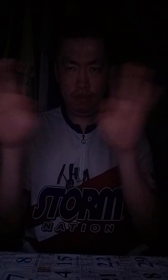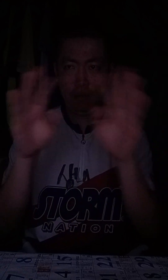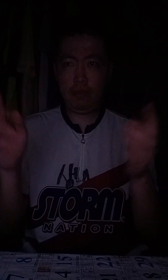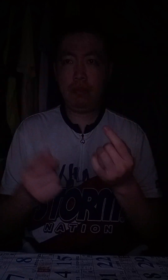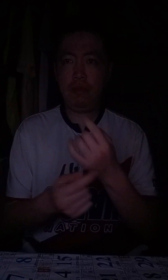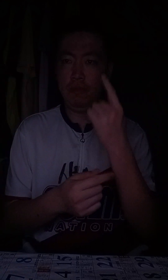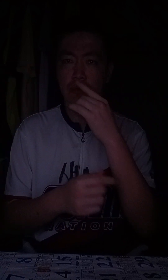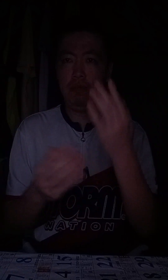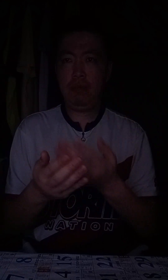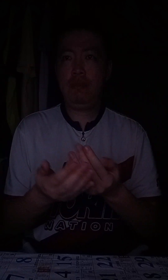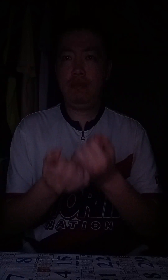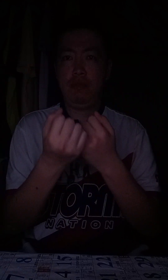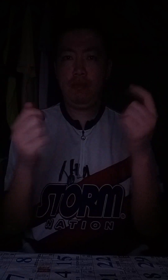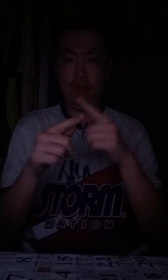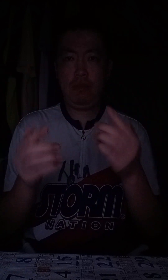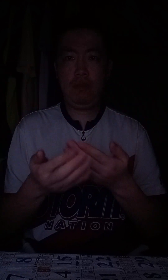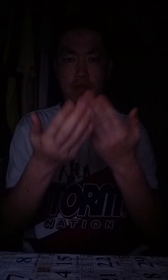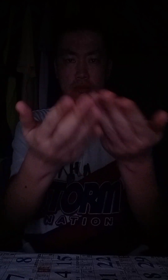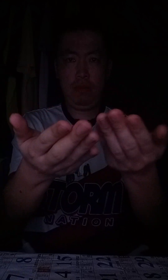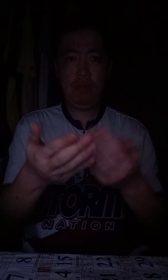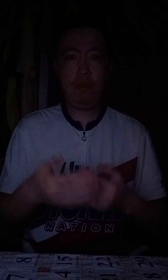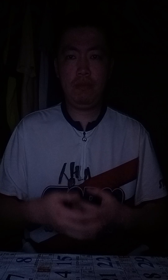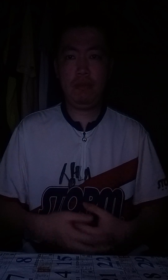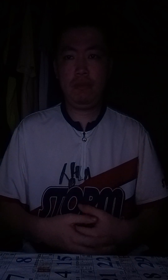소식 황민지 기자가 보도합니다.